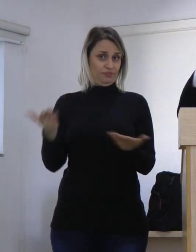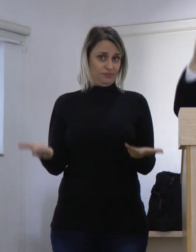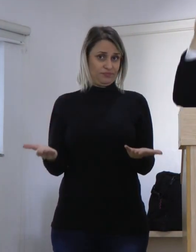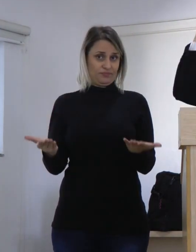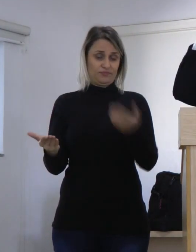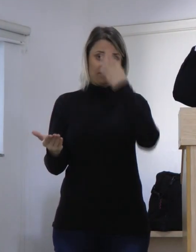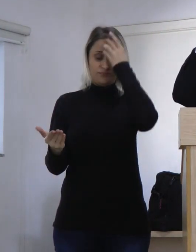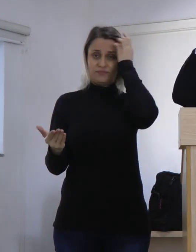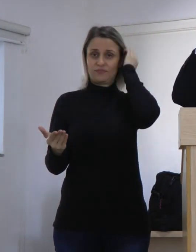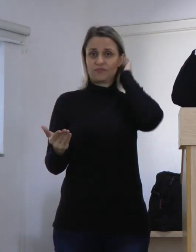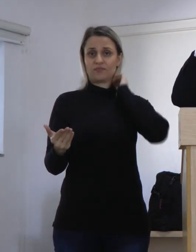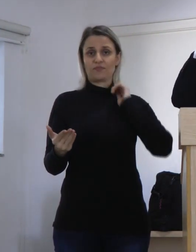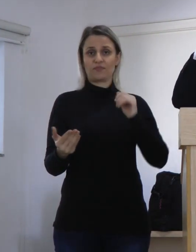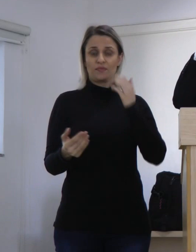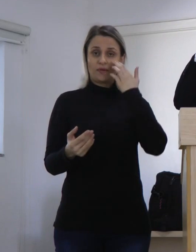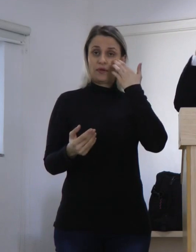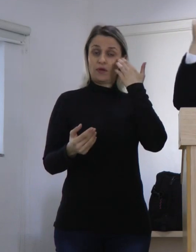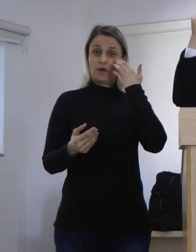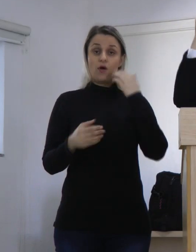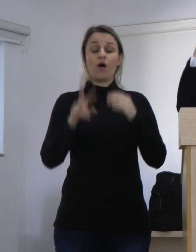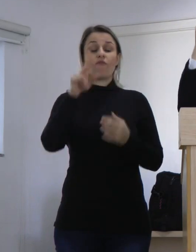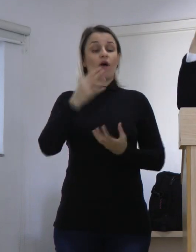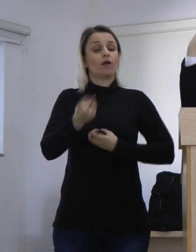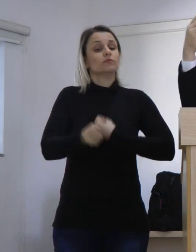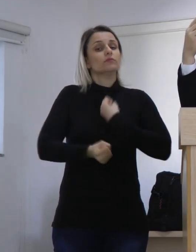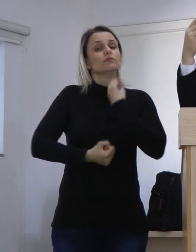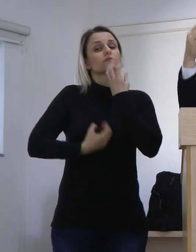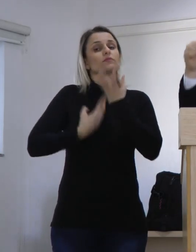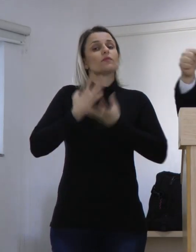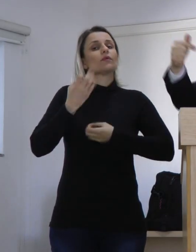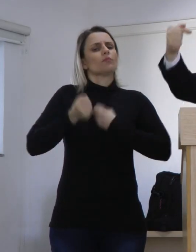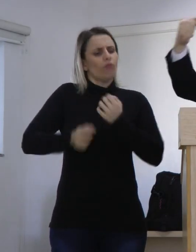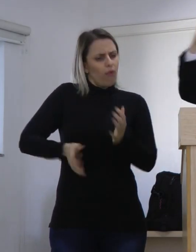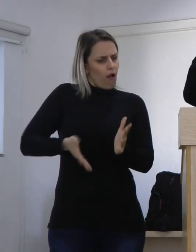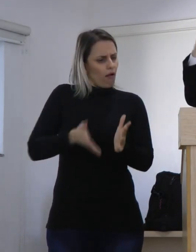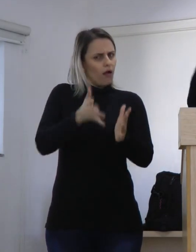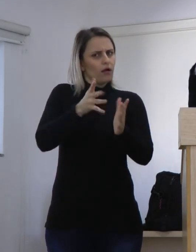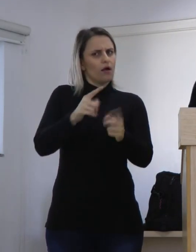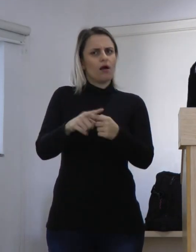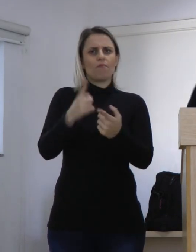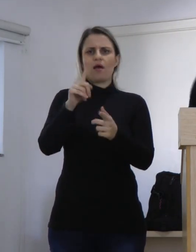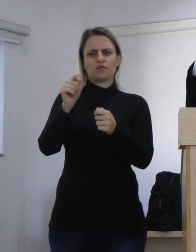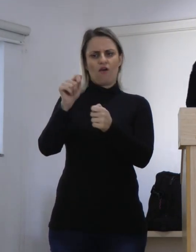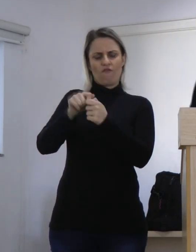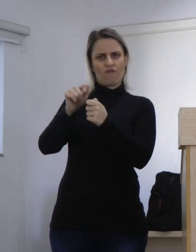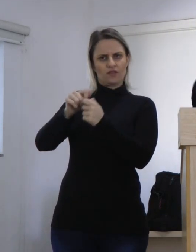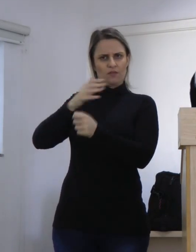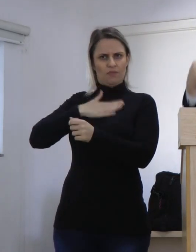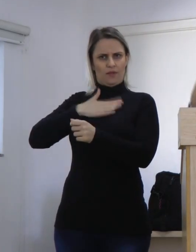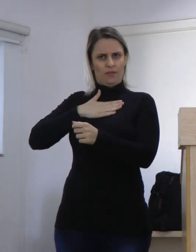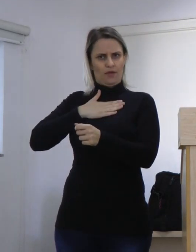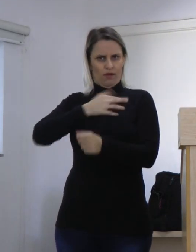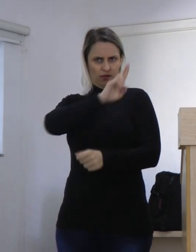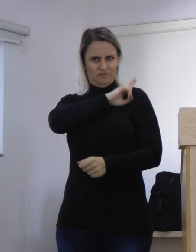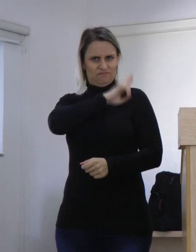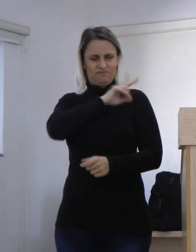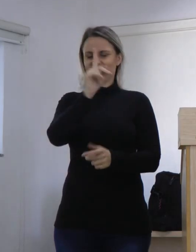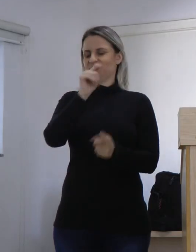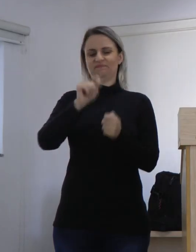Então, eles vão nos inspirar, vão nos estimular, mas eles não vão fazer aquilo que nos compete